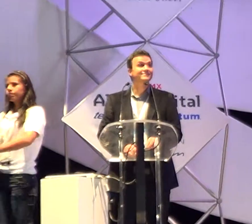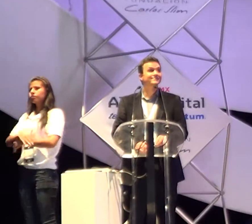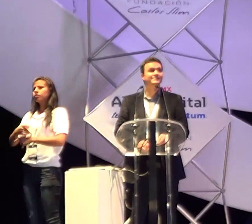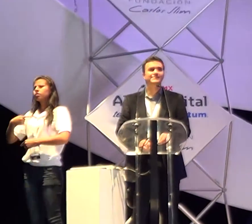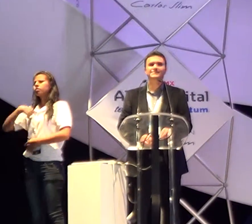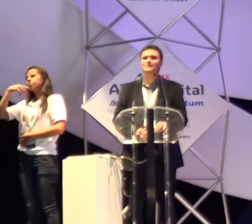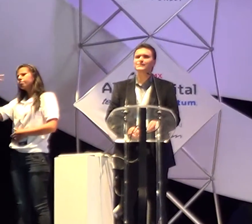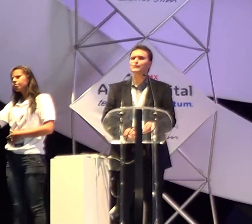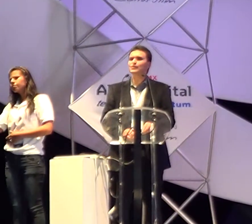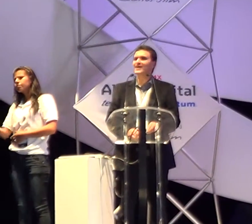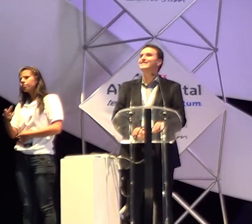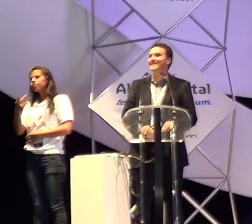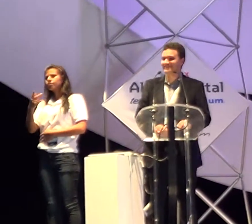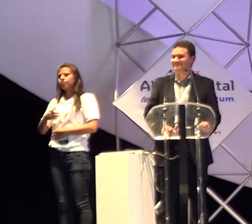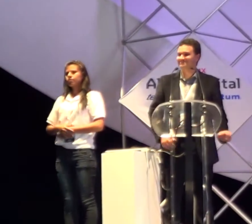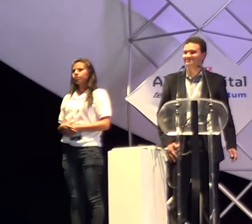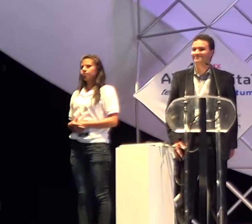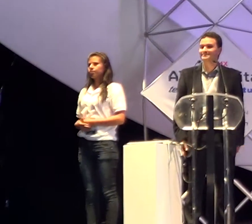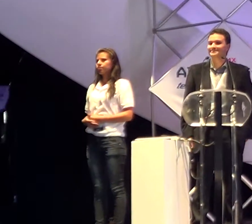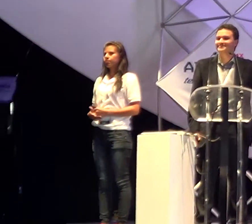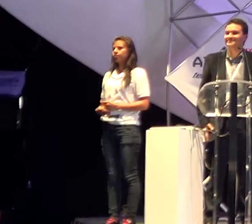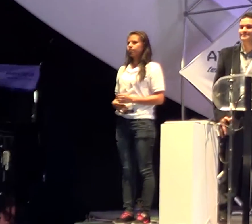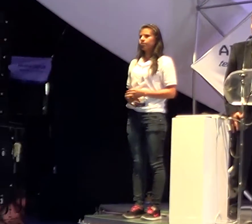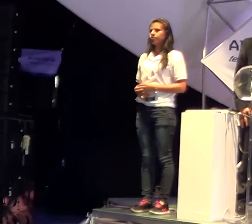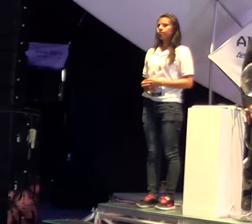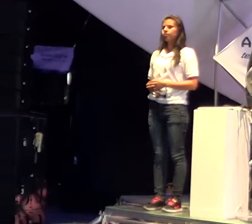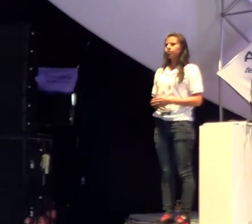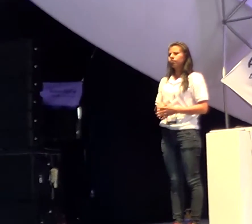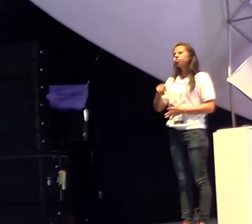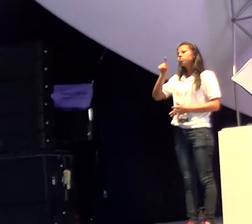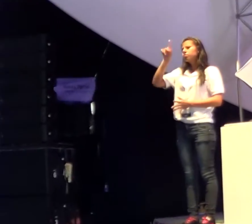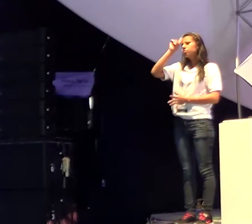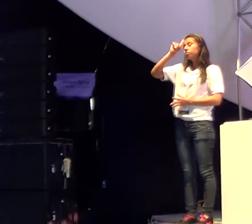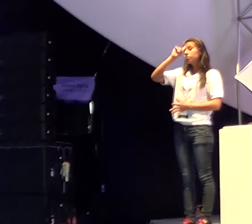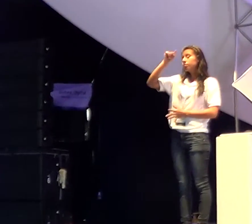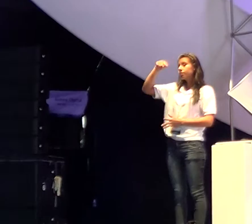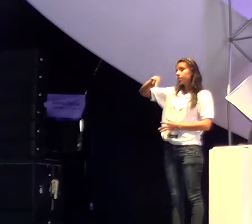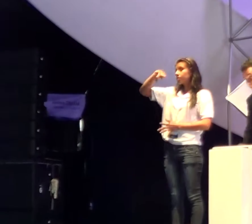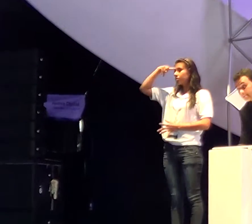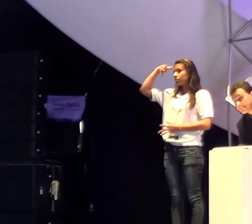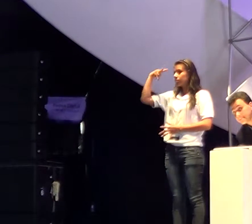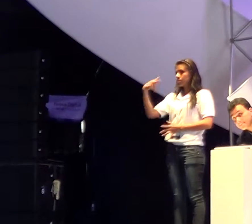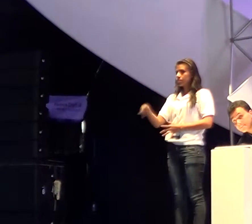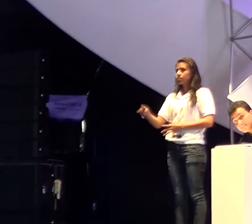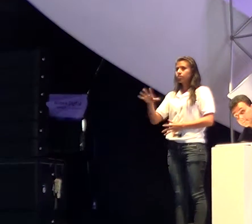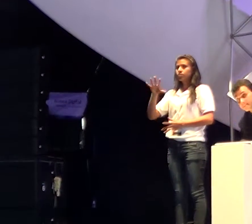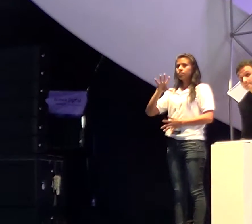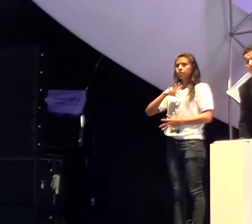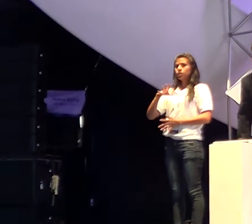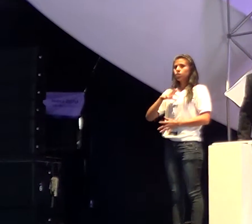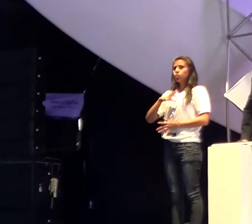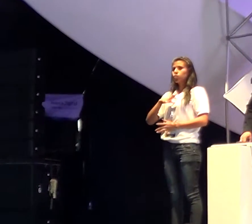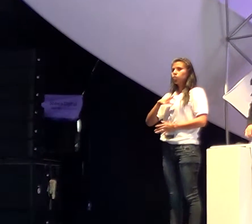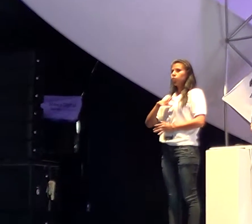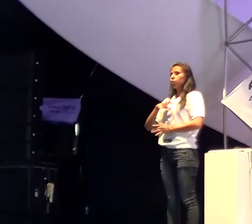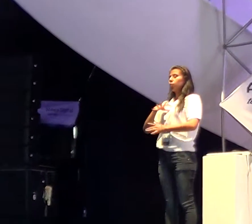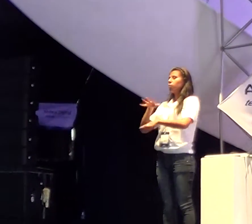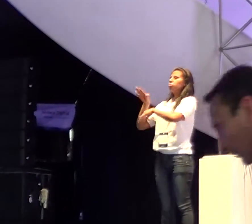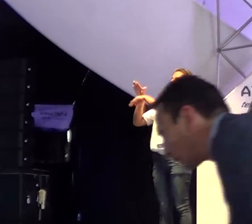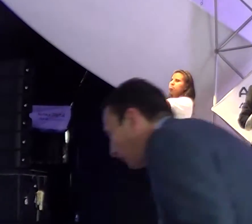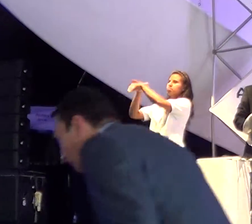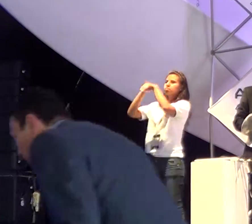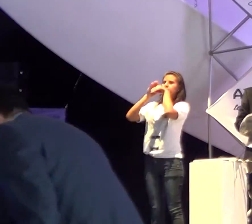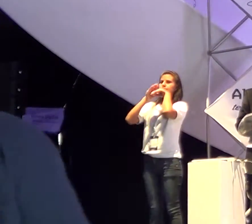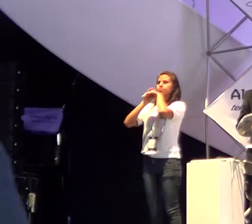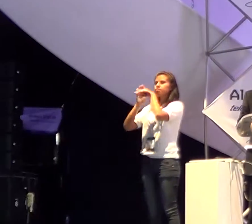Quería preguntarte, Dora, ¿qué opinas de que en México se lleven a cabo estos eventos de inclusión digital que